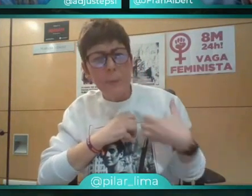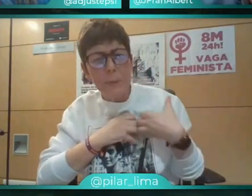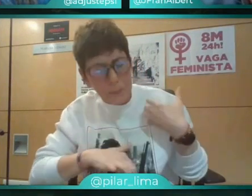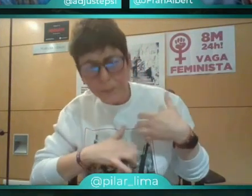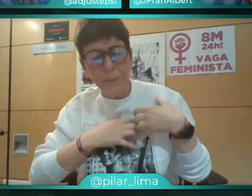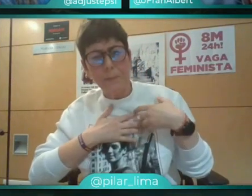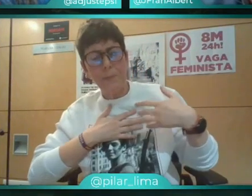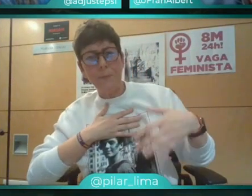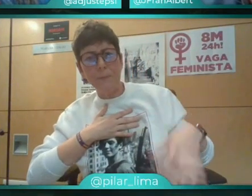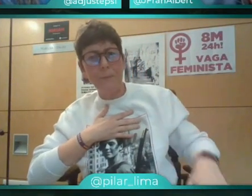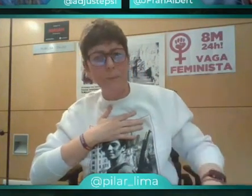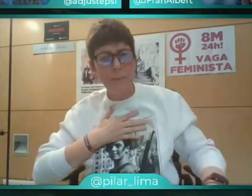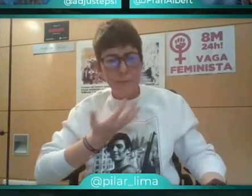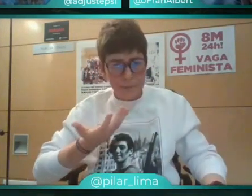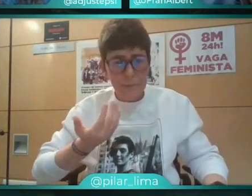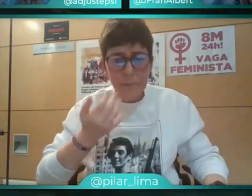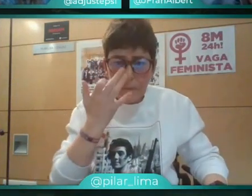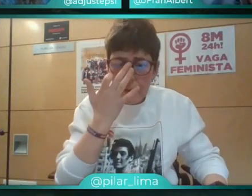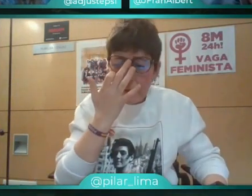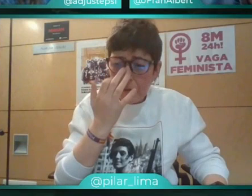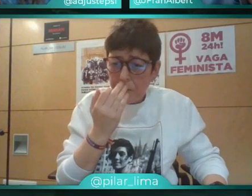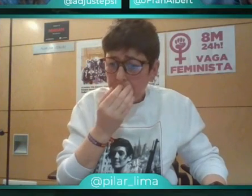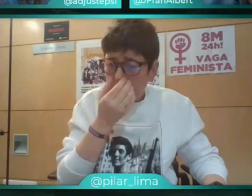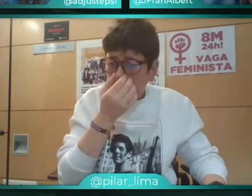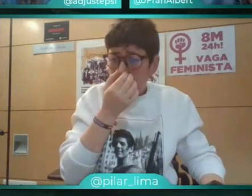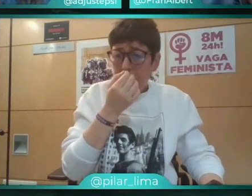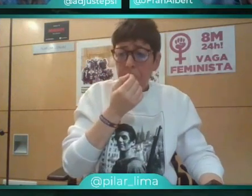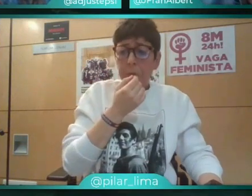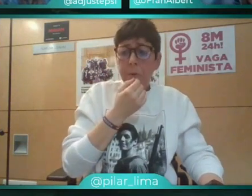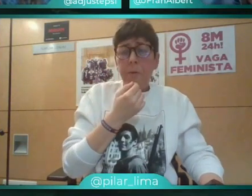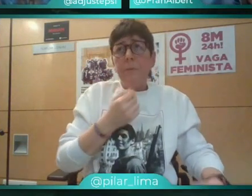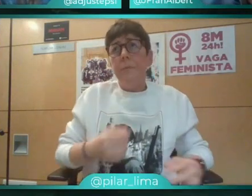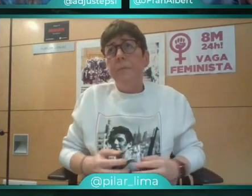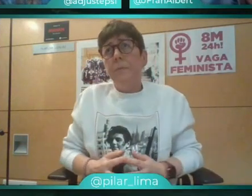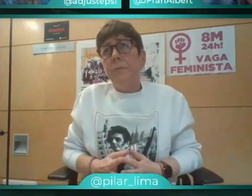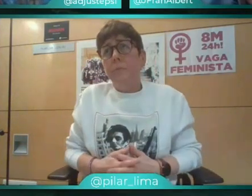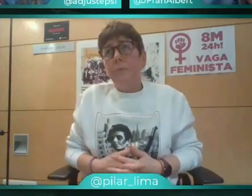contacto es un poco invasivo es dominación es dominación